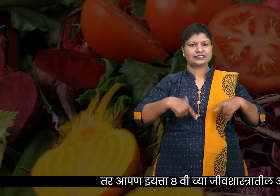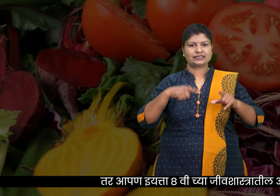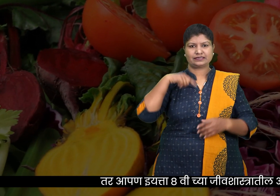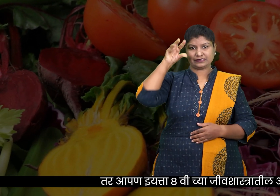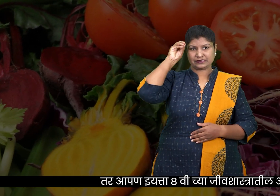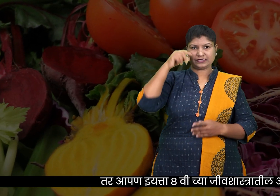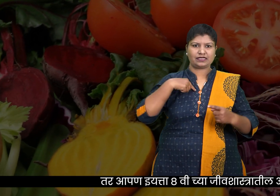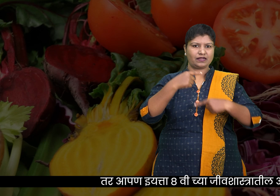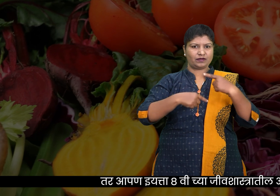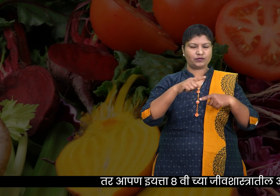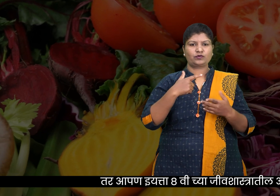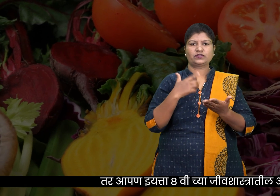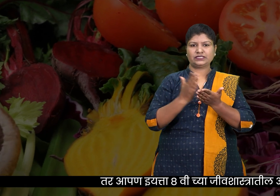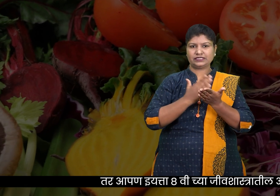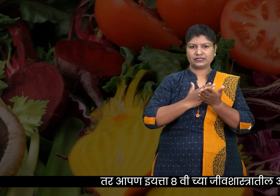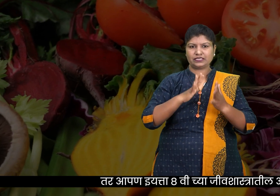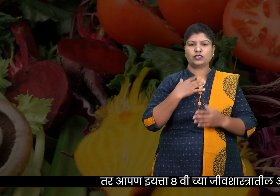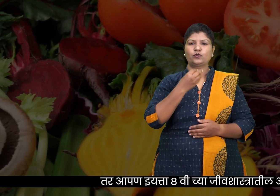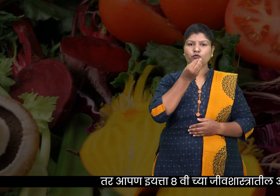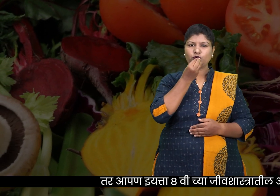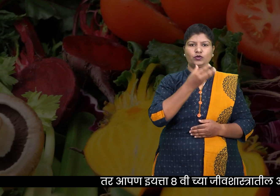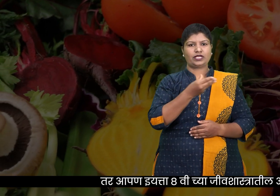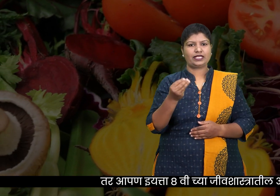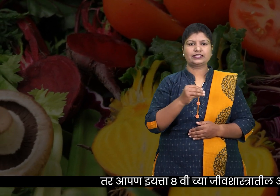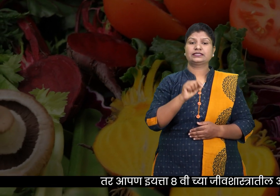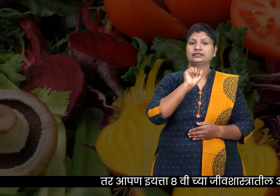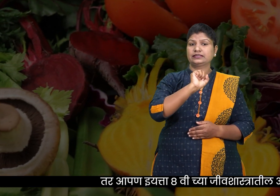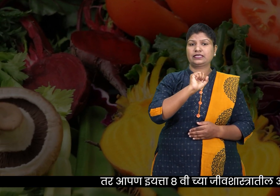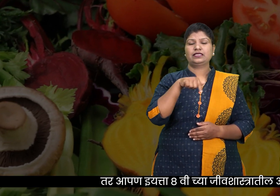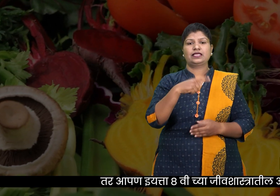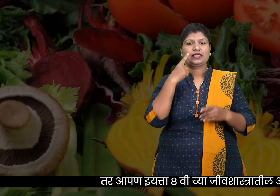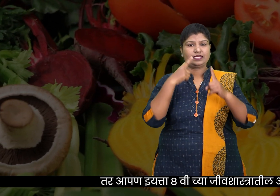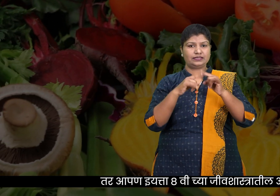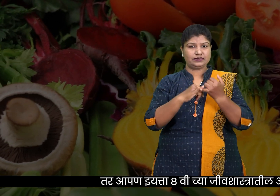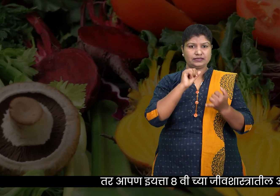तर आपण इयत्ता 8वीच्या जीवशास्त्रातील अन्न